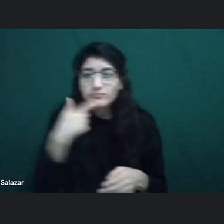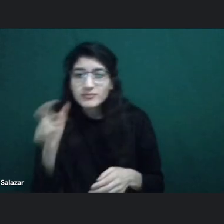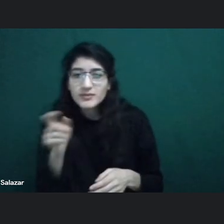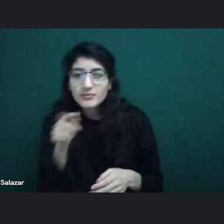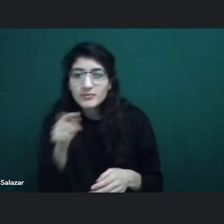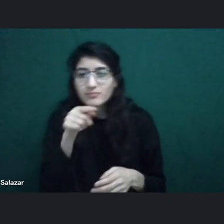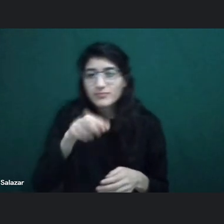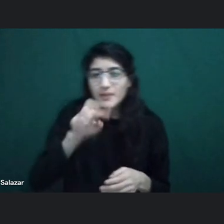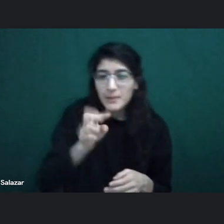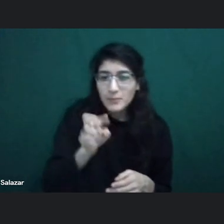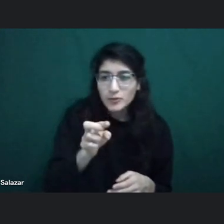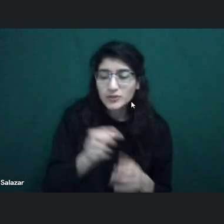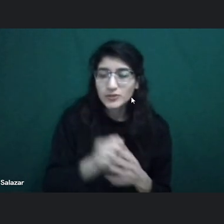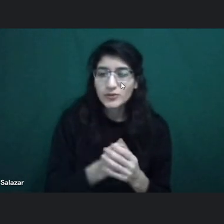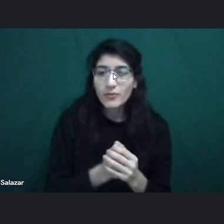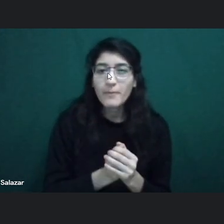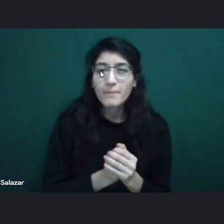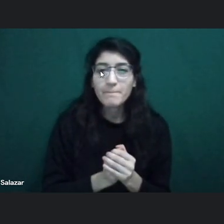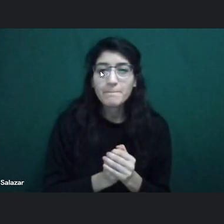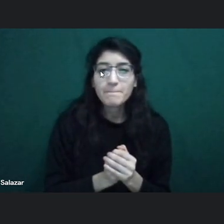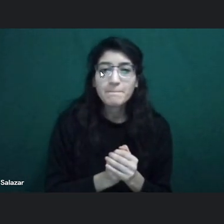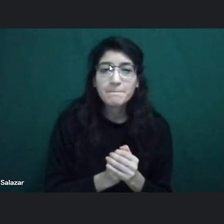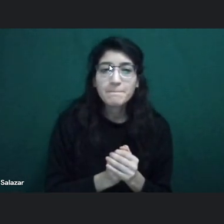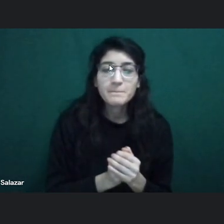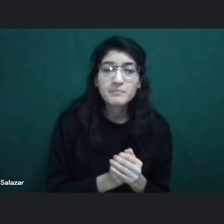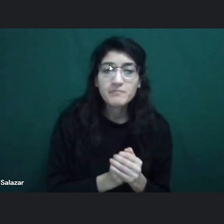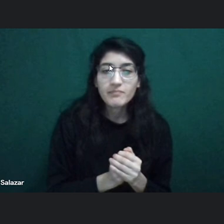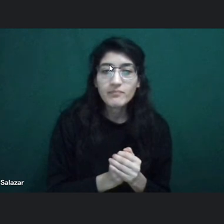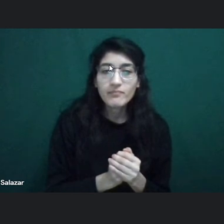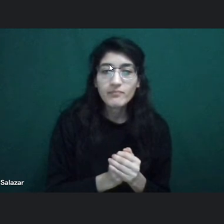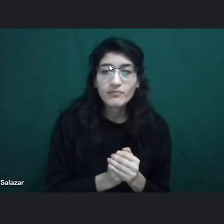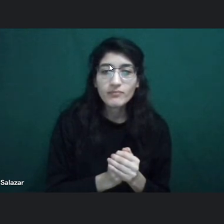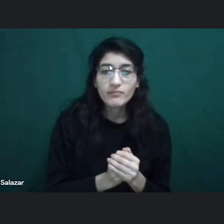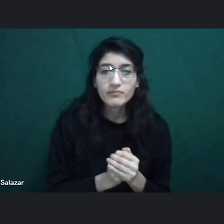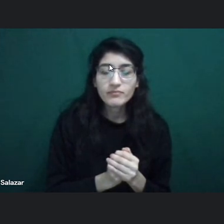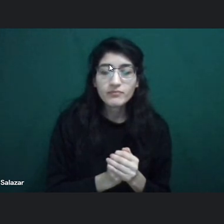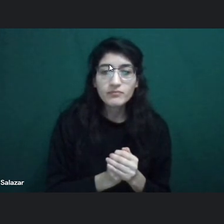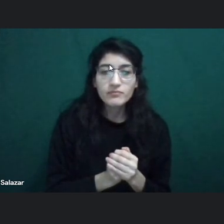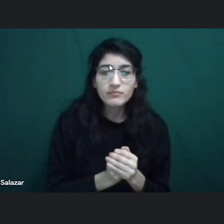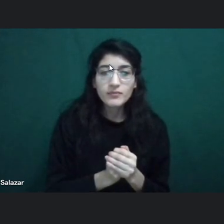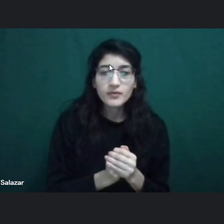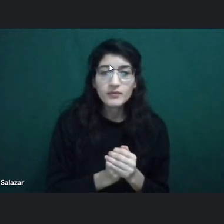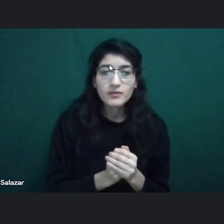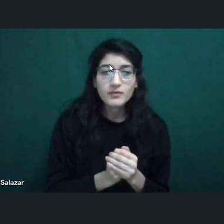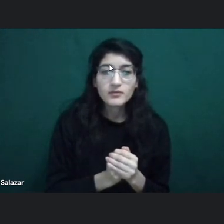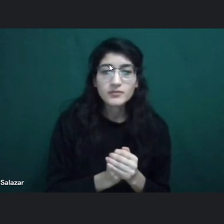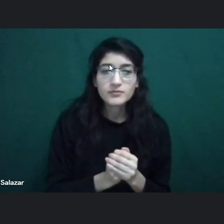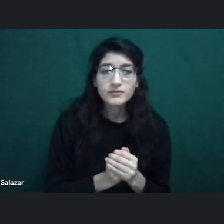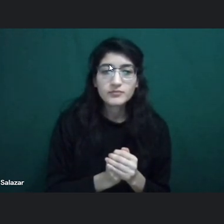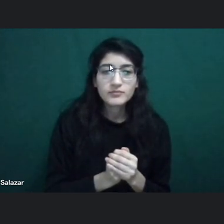managing, ¿qué función hace que tengan ING ahí?